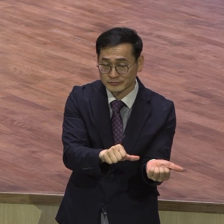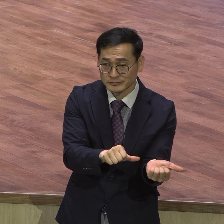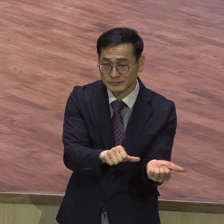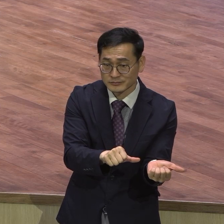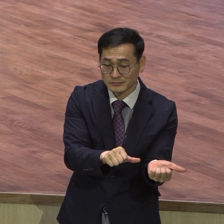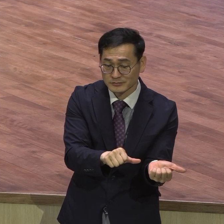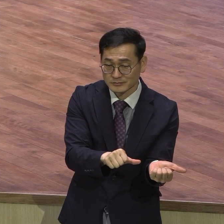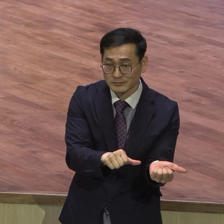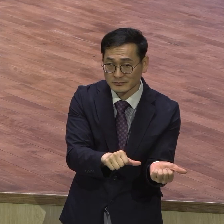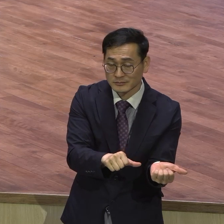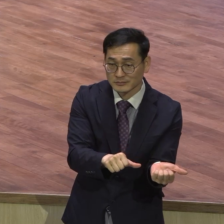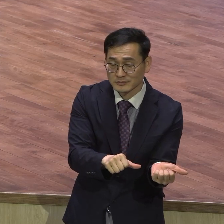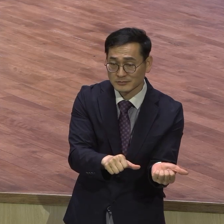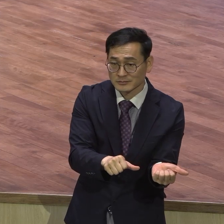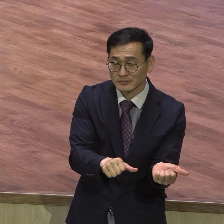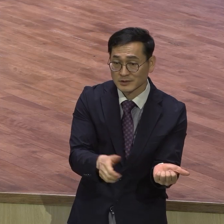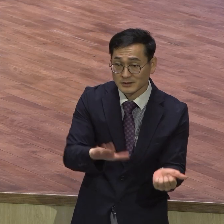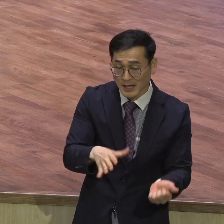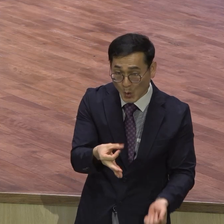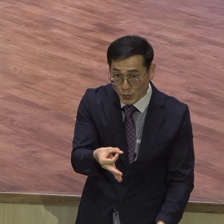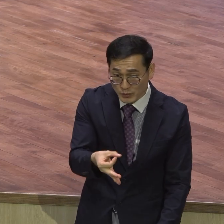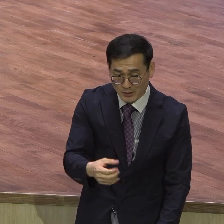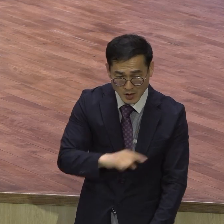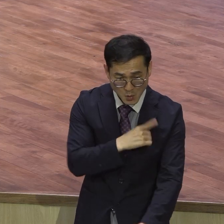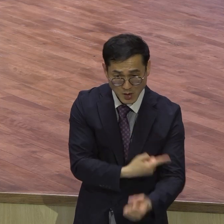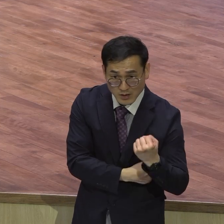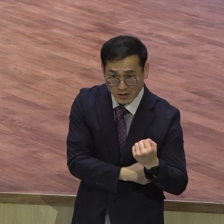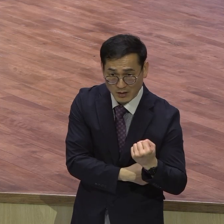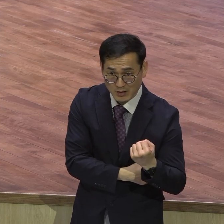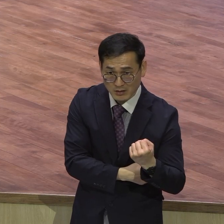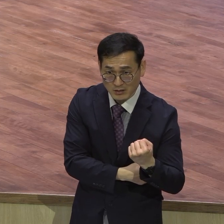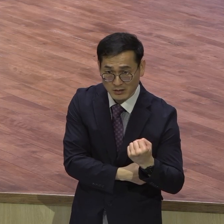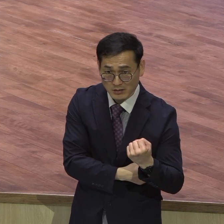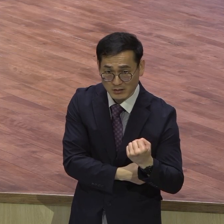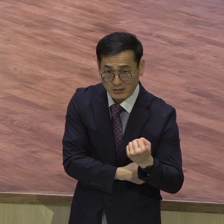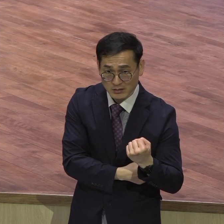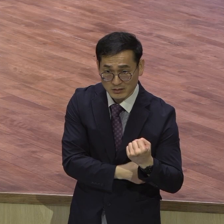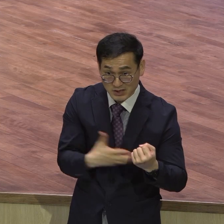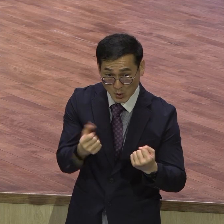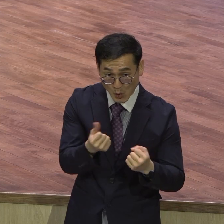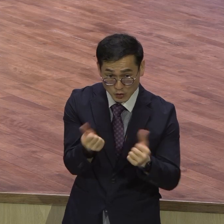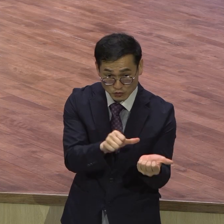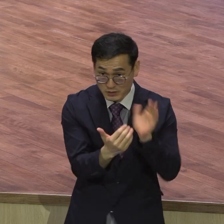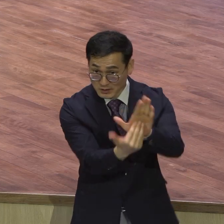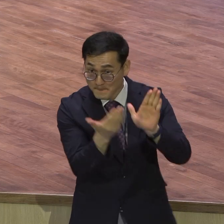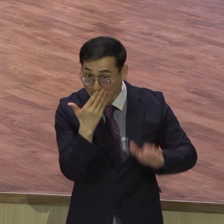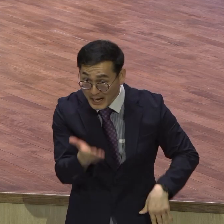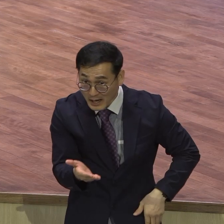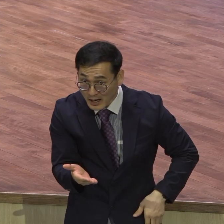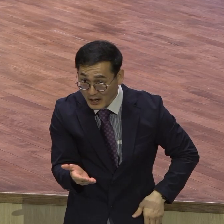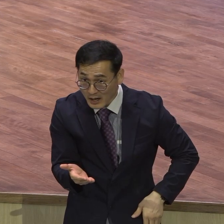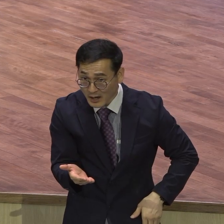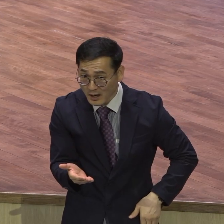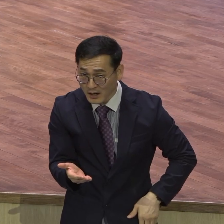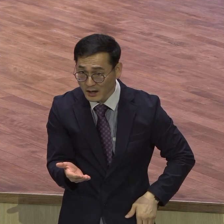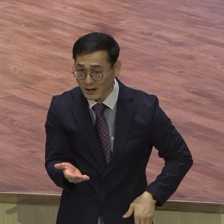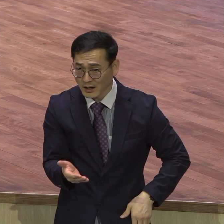중요한 건 돈으로도 권력으로도 힘으로도 능으로도 해결할 수 없는 죽은 문제를 해결해 주셨다.